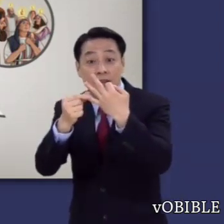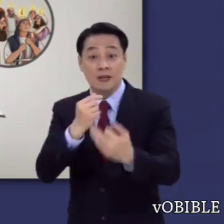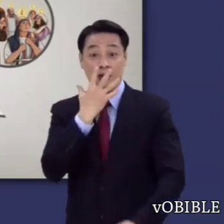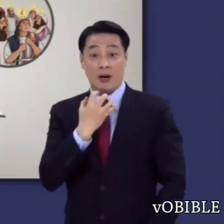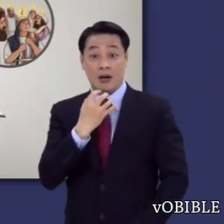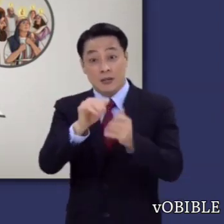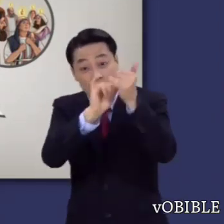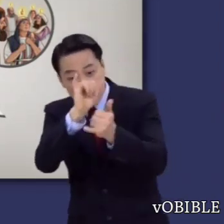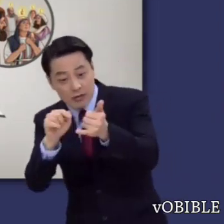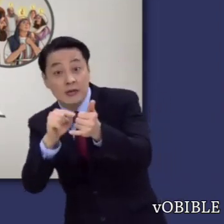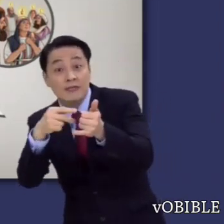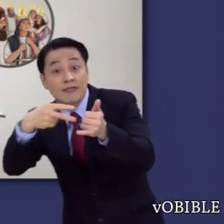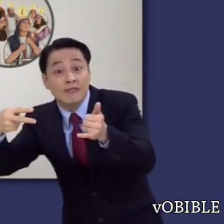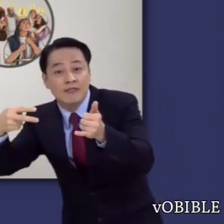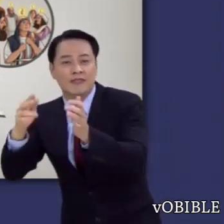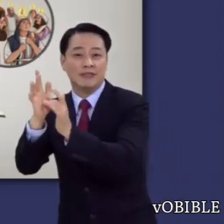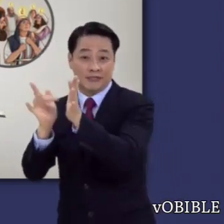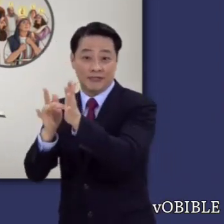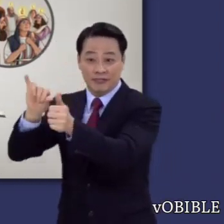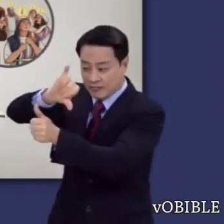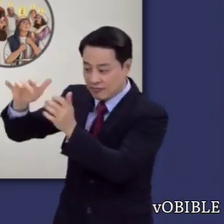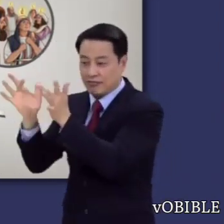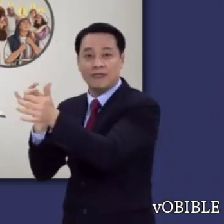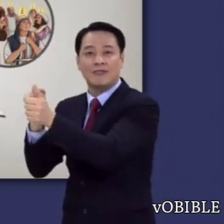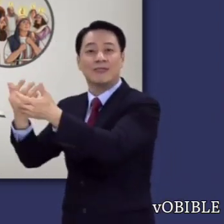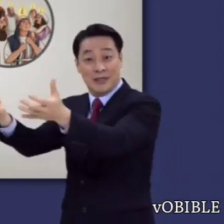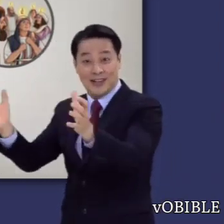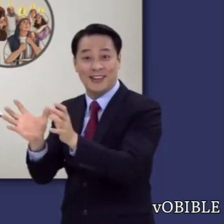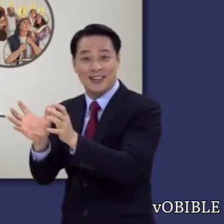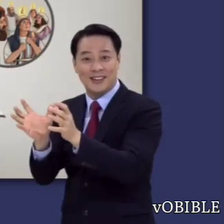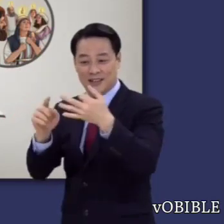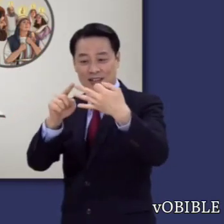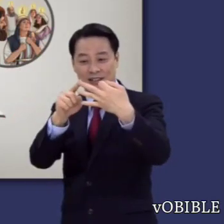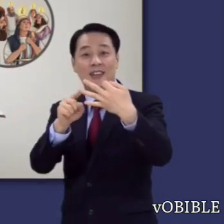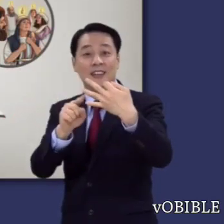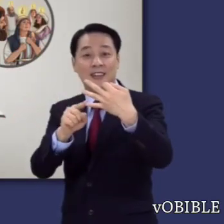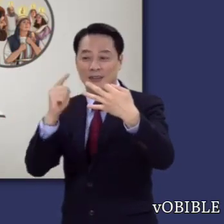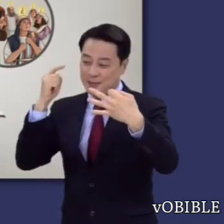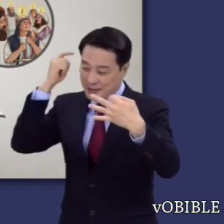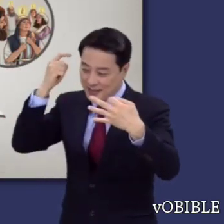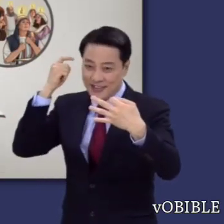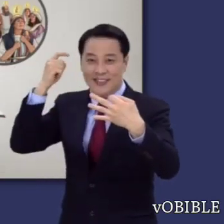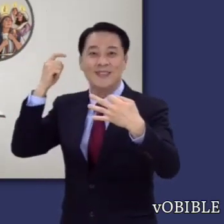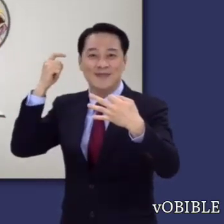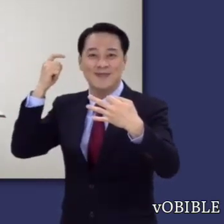就是基督耶稣和那些与他在天上一起做君王的人。